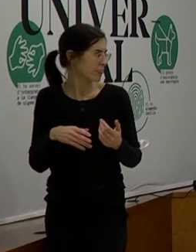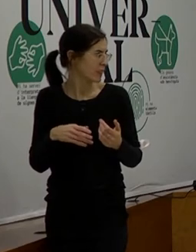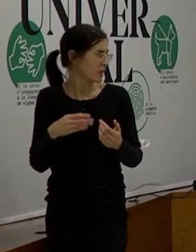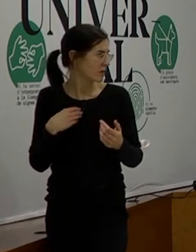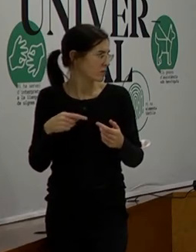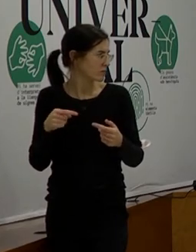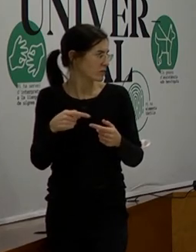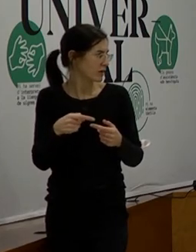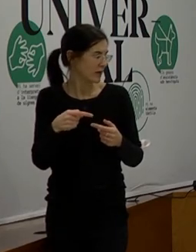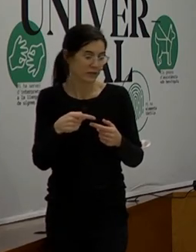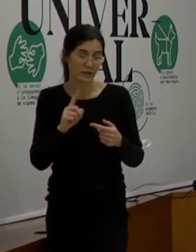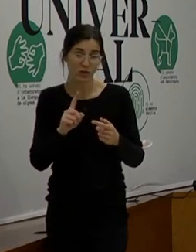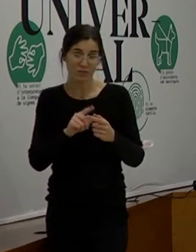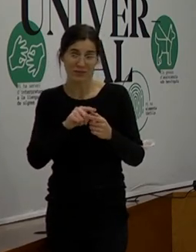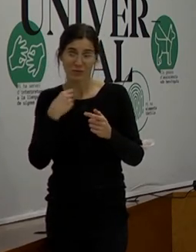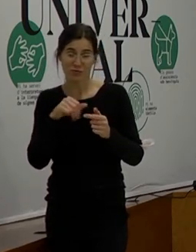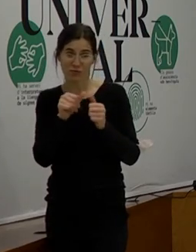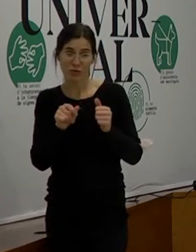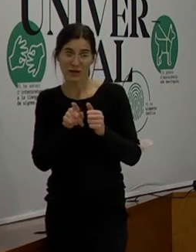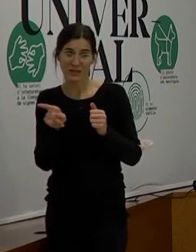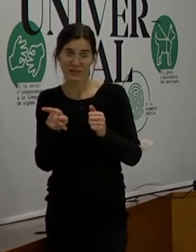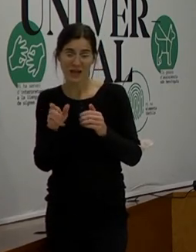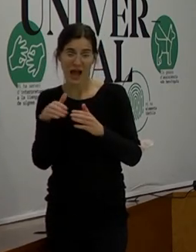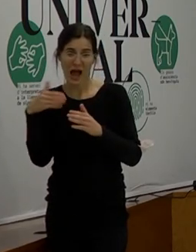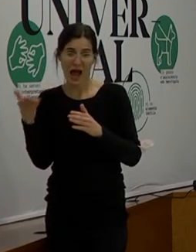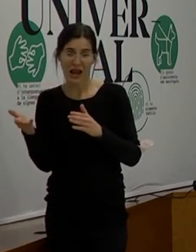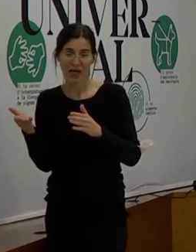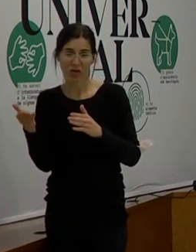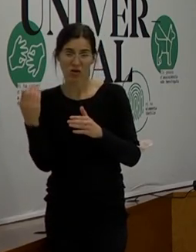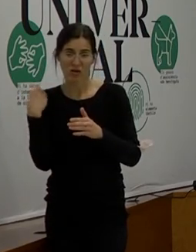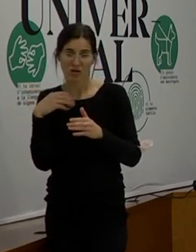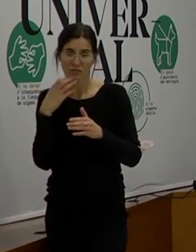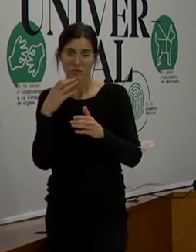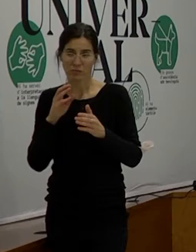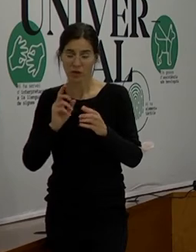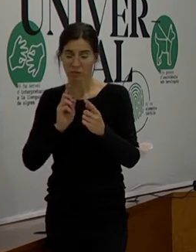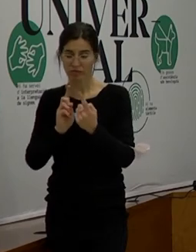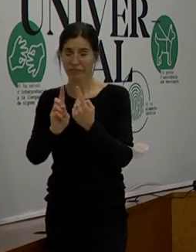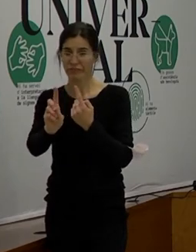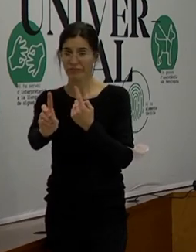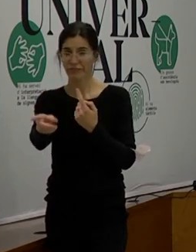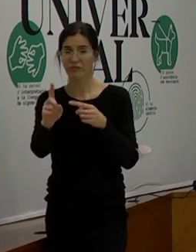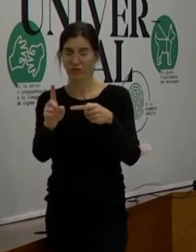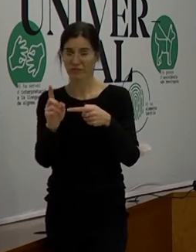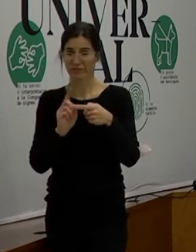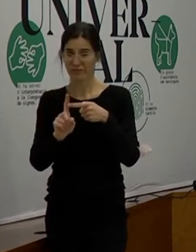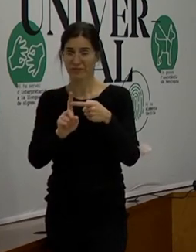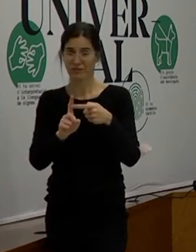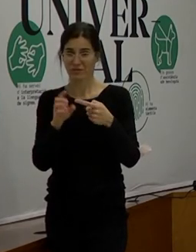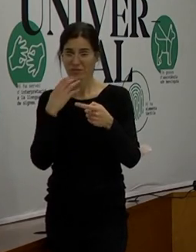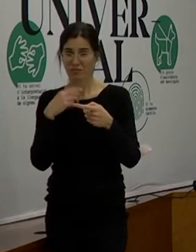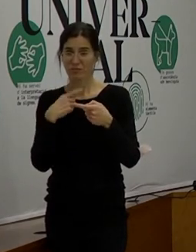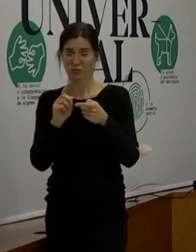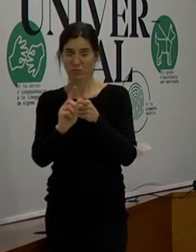d'així, la posis així, al costat, no envaint el recorregut. I aleshores tu et poses i el sec no se la